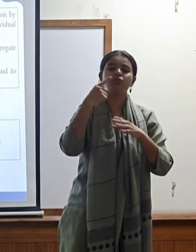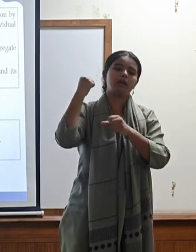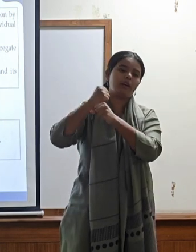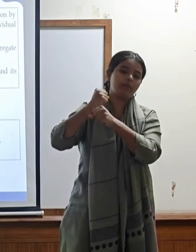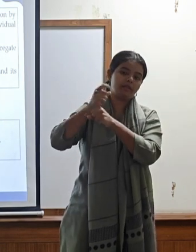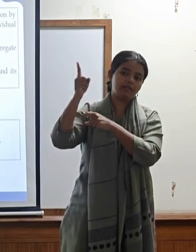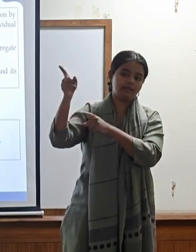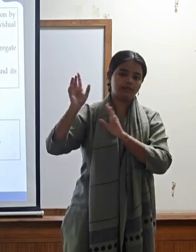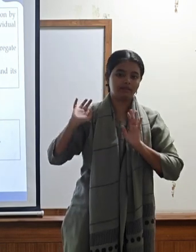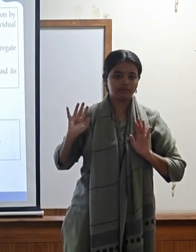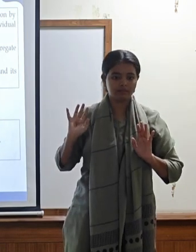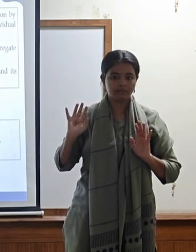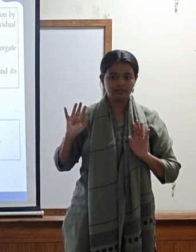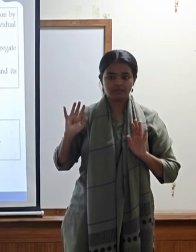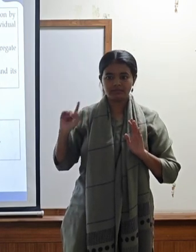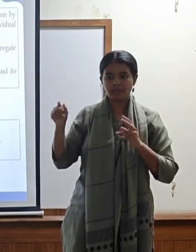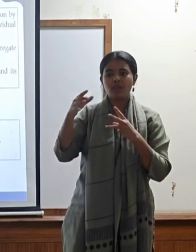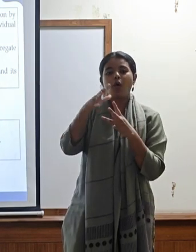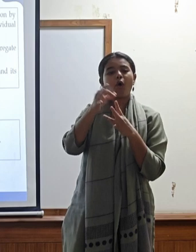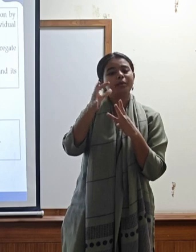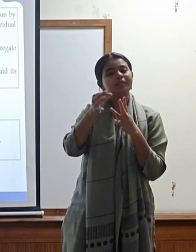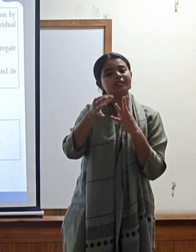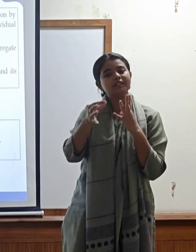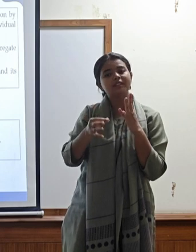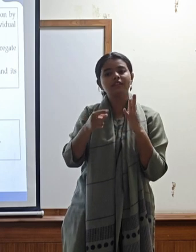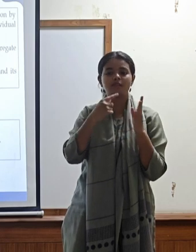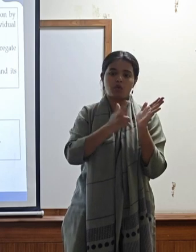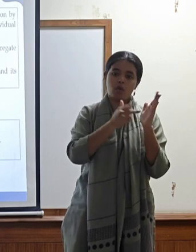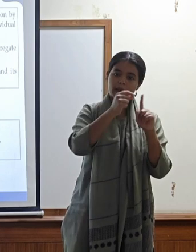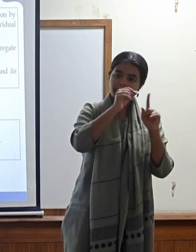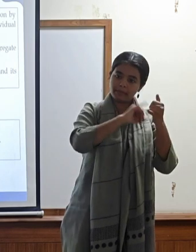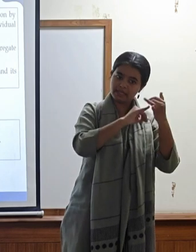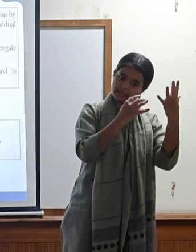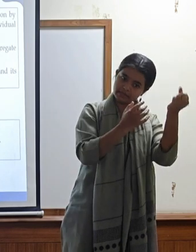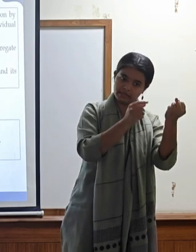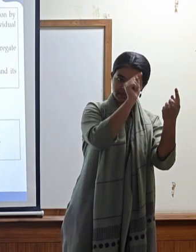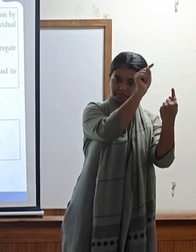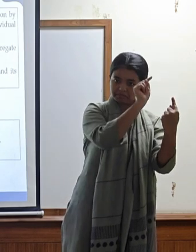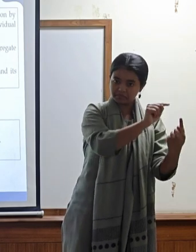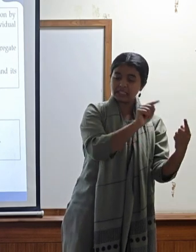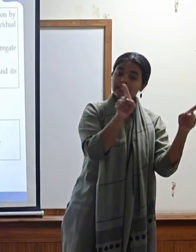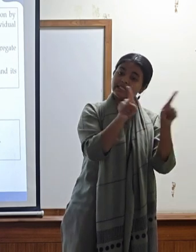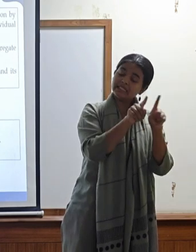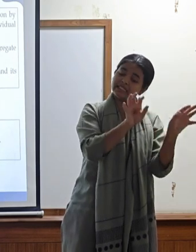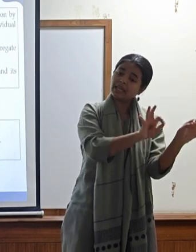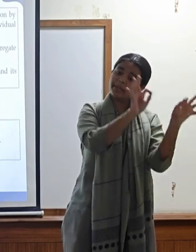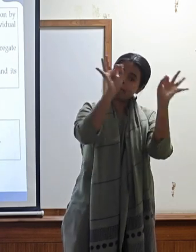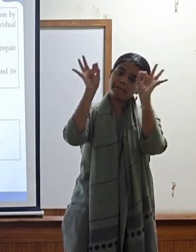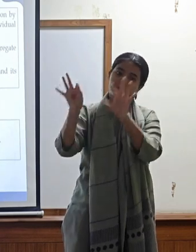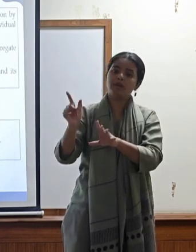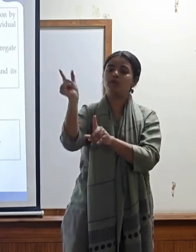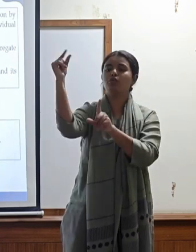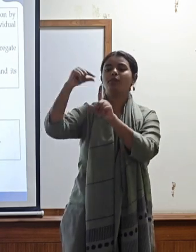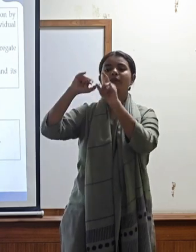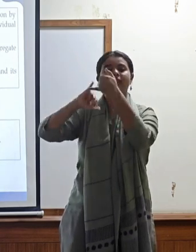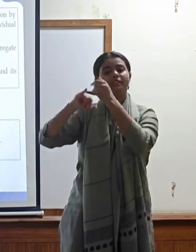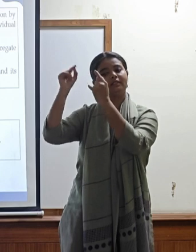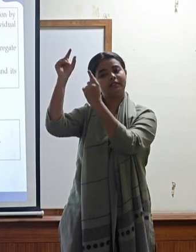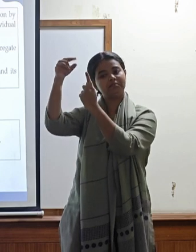ये सारे इन्वेस्टमेंट ऑप्शंस आपके पास एनपीएस में भी अवेलेबल थे और यही सेम आपको यूपीएस में भी अवेलेबल कराएगा।